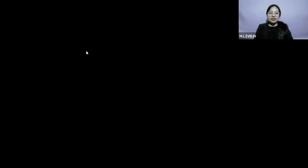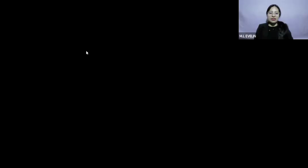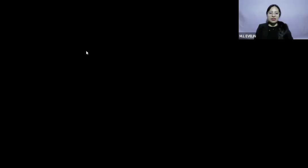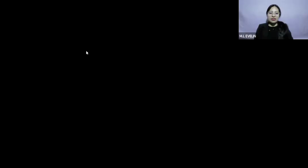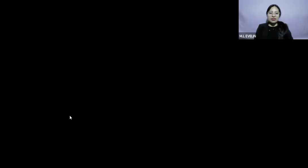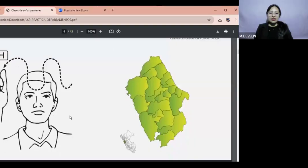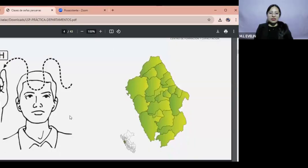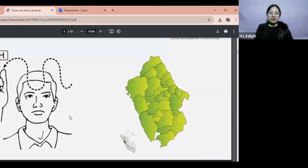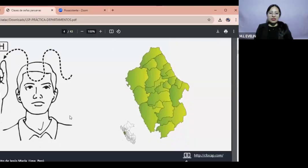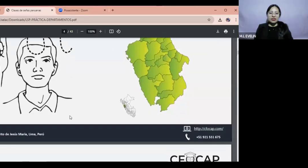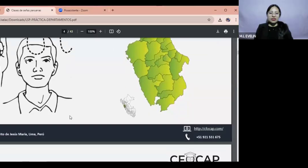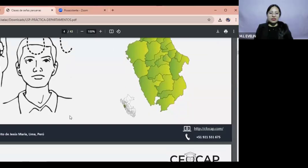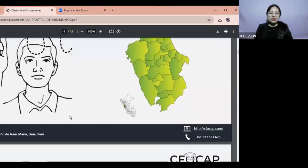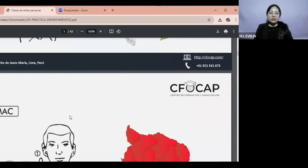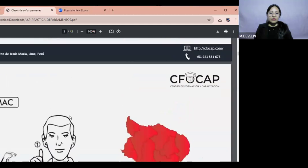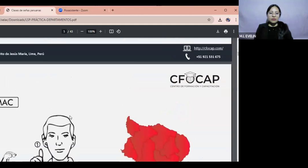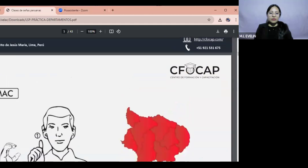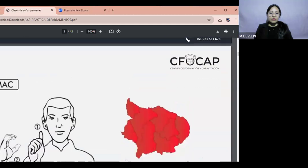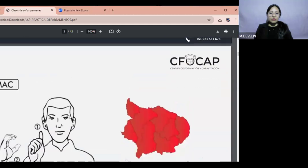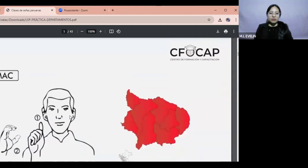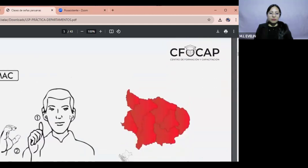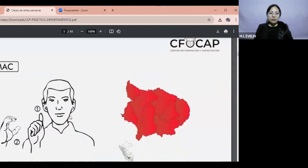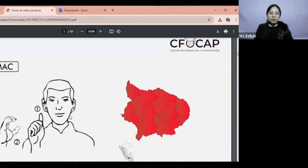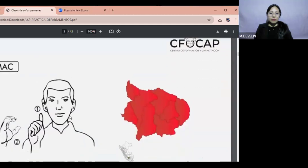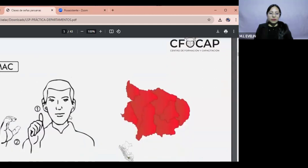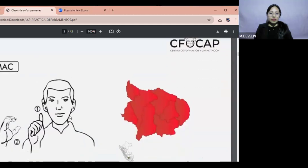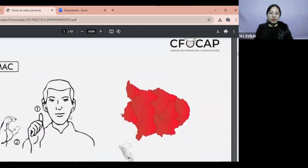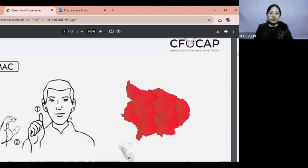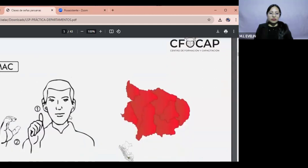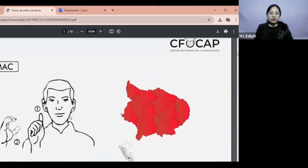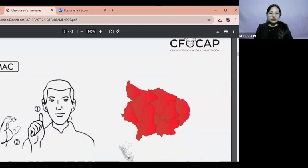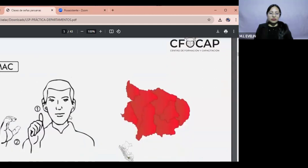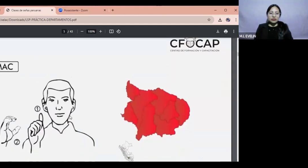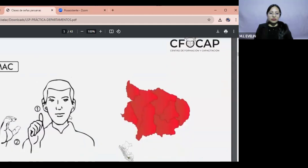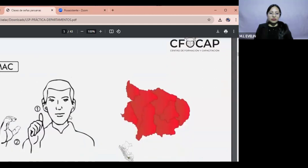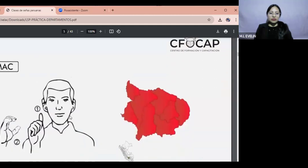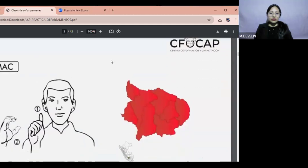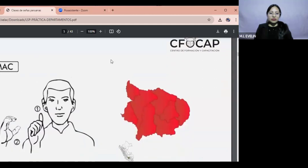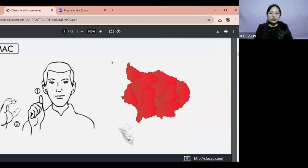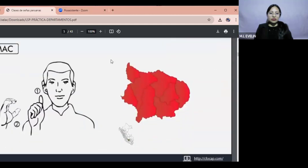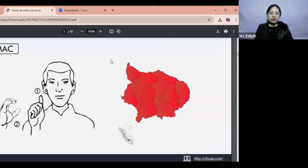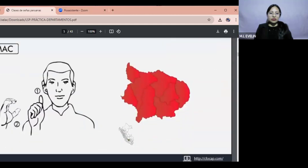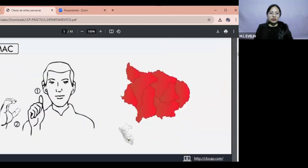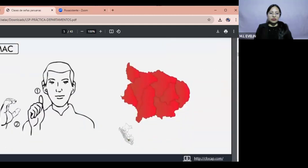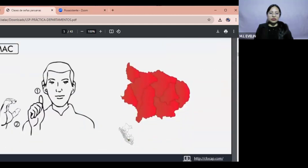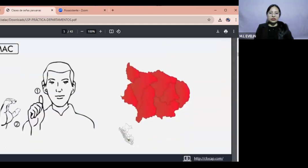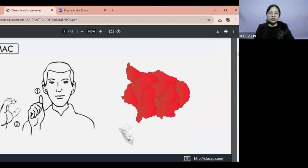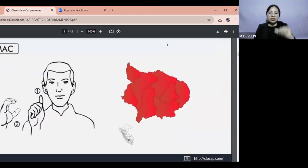ancash continuamos con el departamento de apurimac Ajá